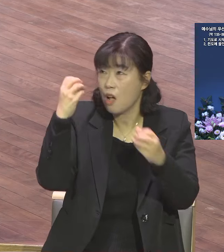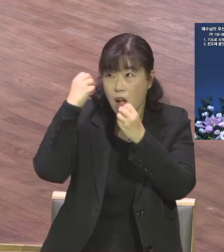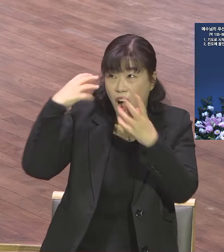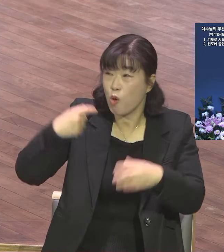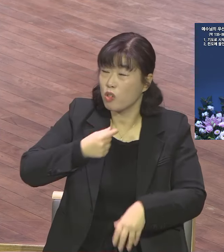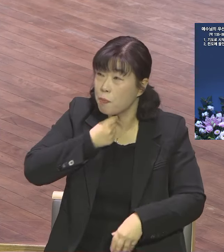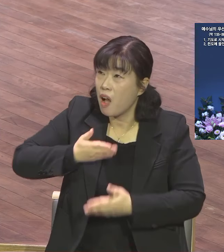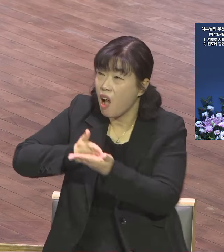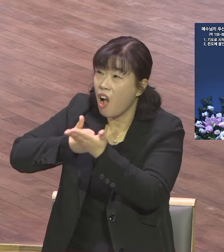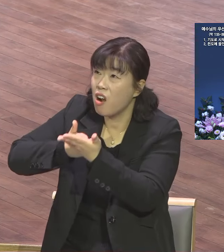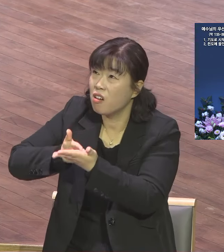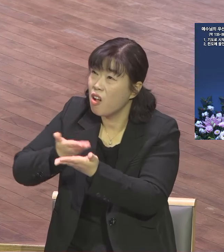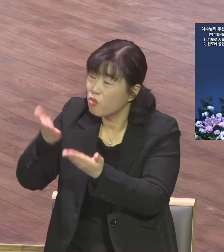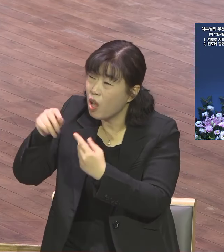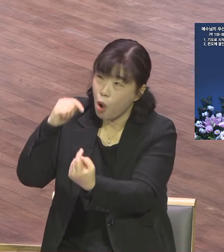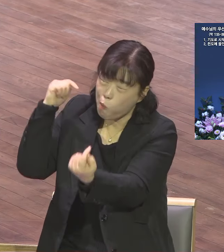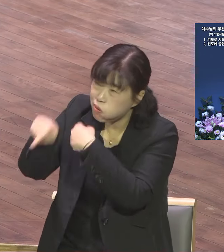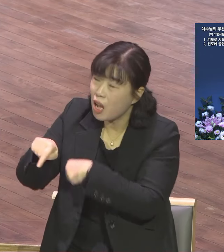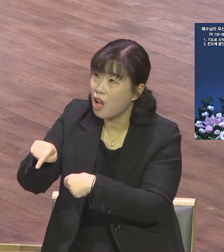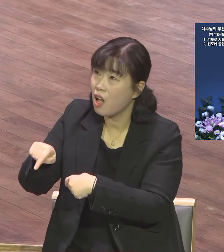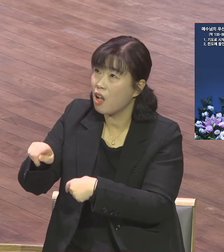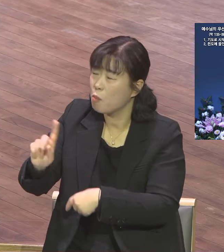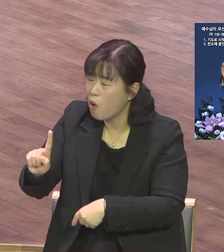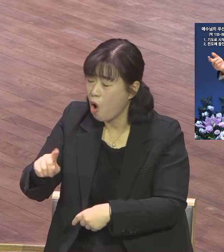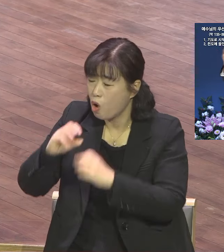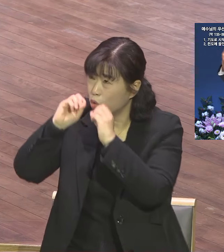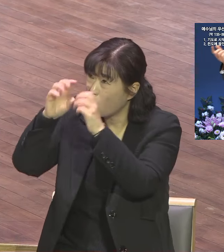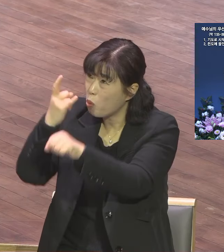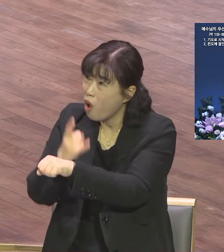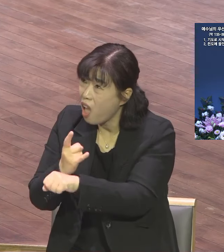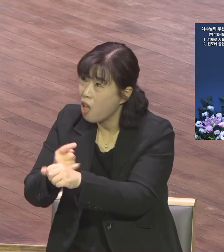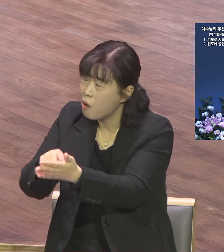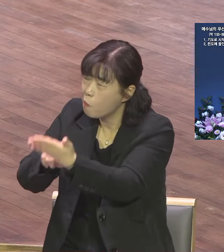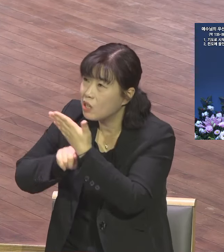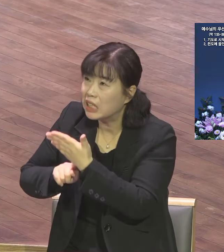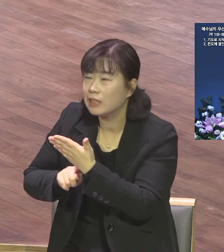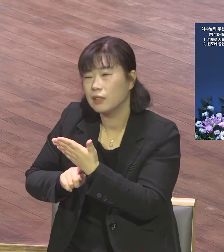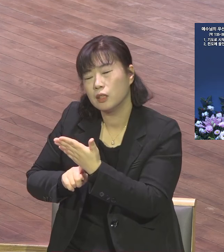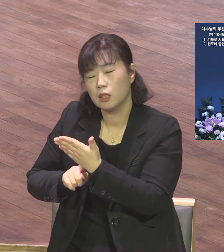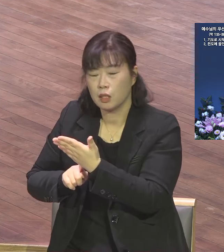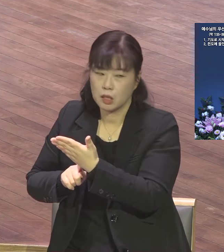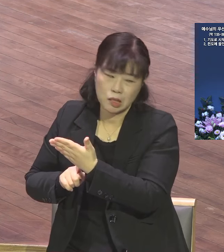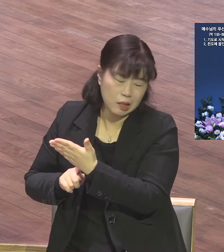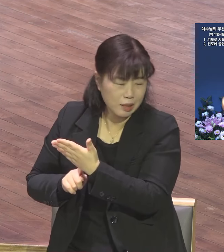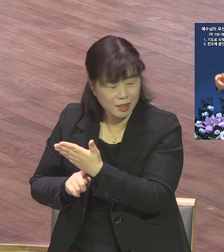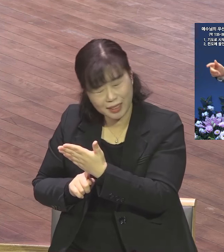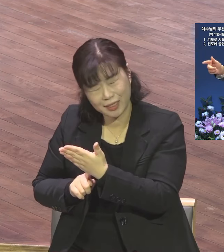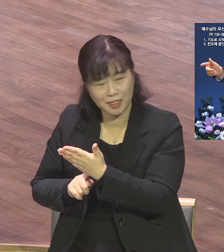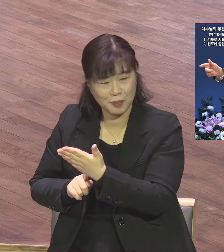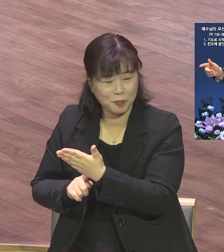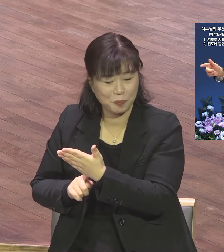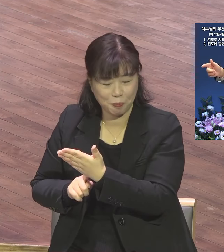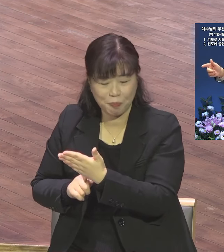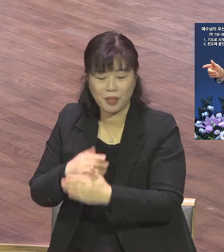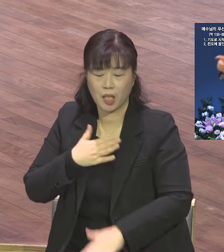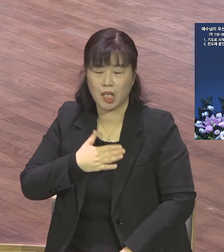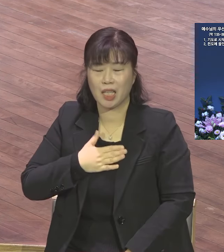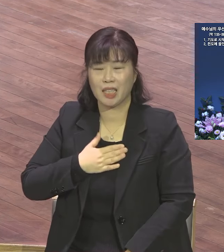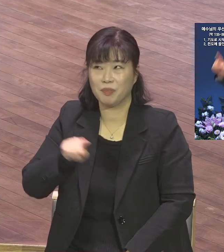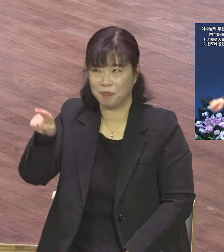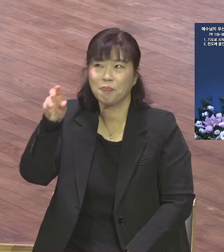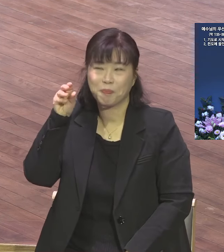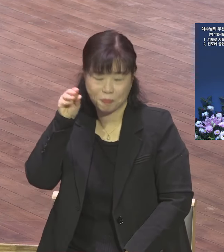할 수 없이 내가 저 밤에 그것도 밤 12시 넘었는데 사찰 집사님 좀 오세요. 이 교회 전도한 적 있냐? 창고에 중학생들이